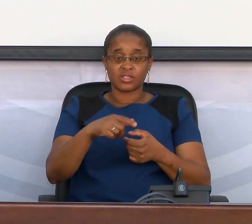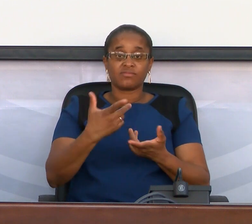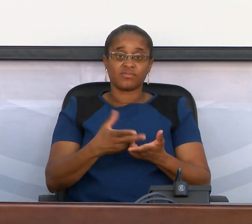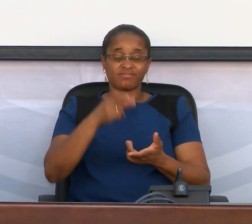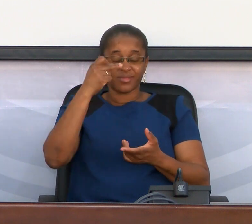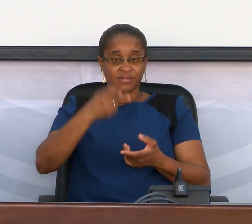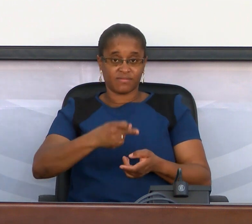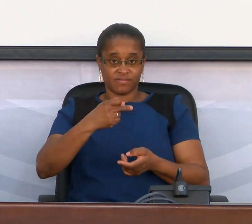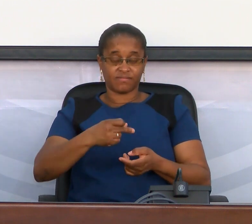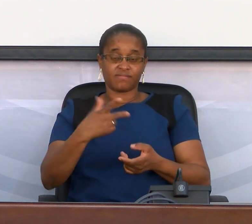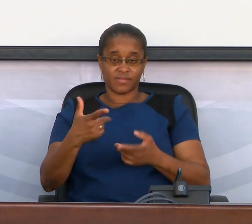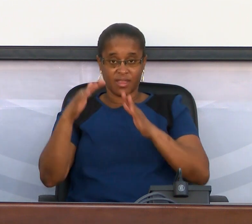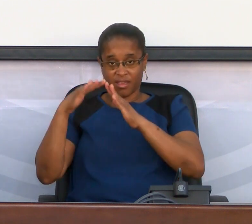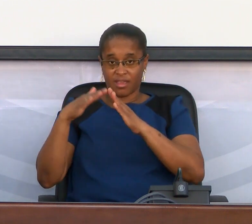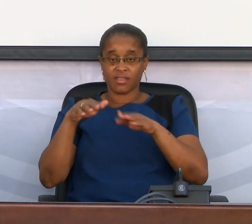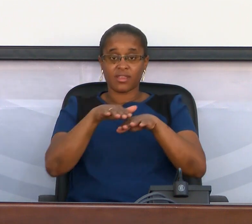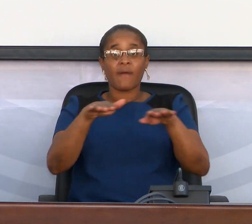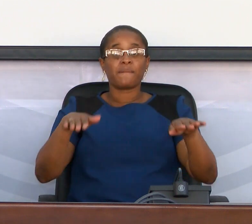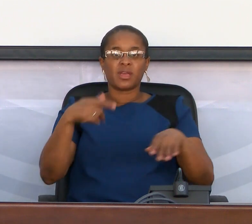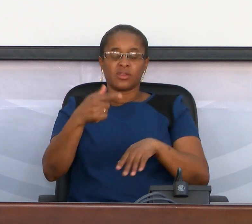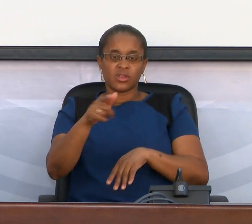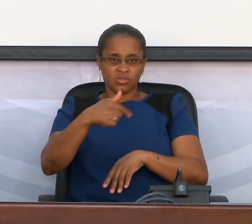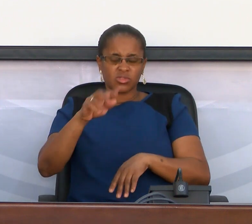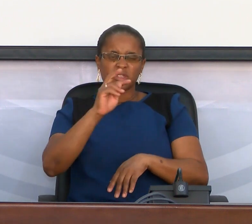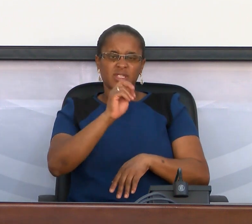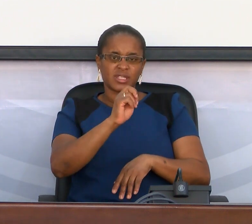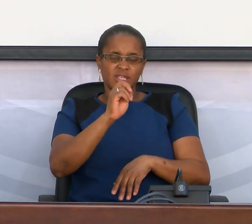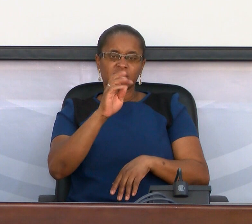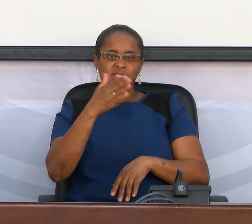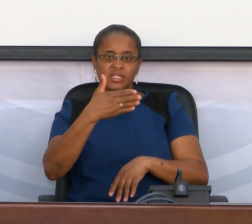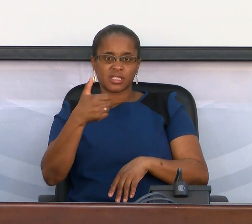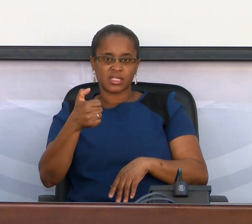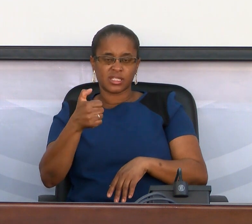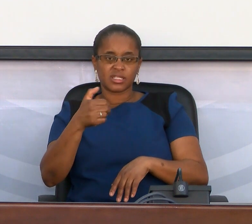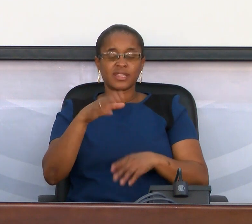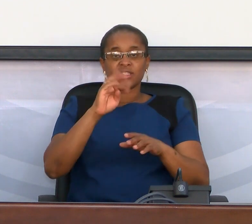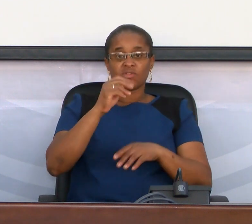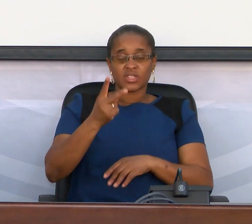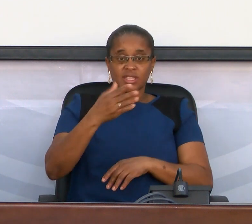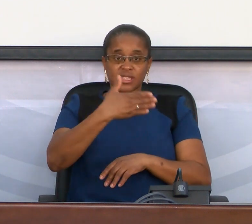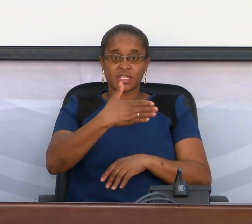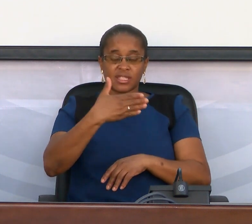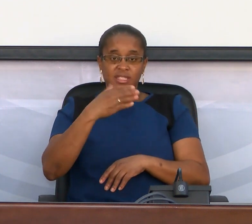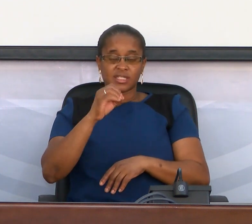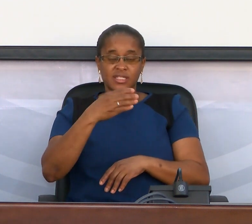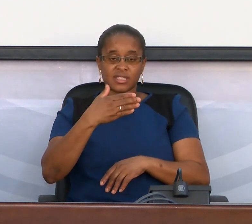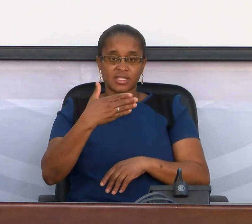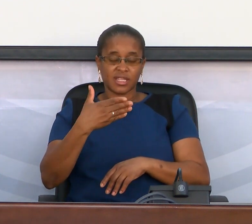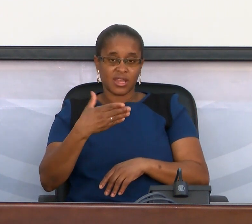quarentena, na Praia nós temos 315, São Vicente 119, no Sal,